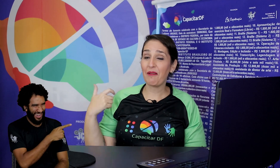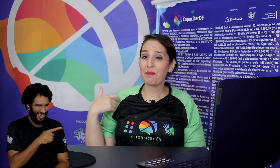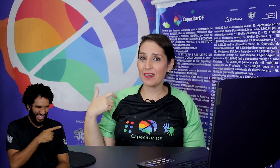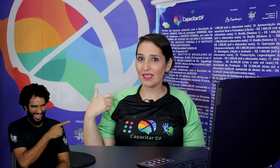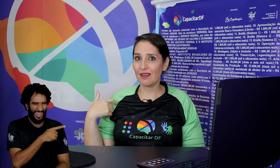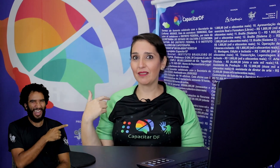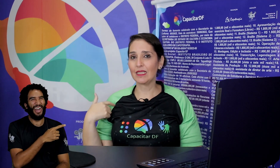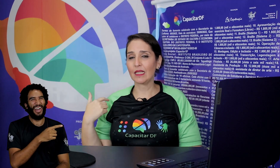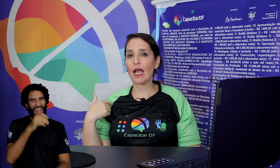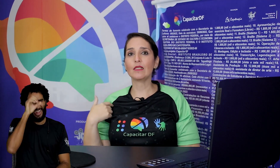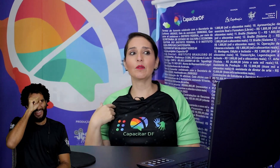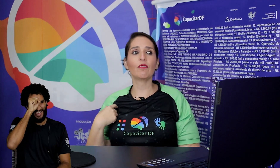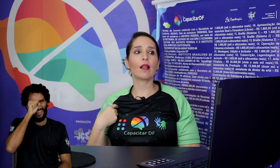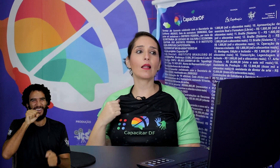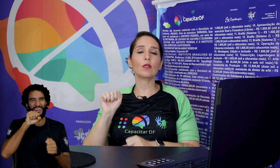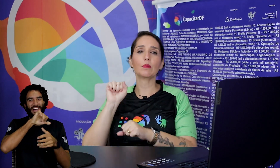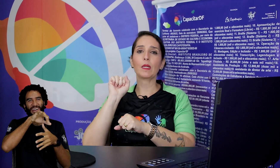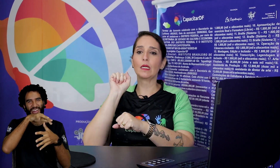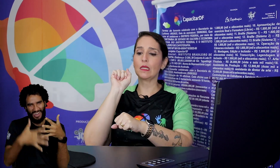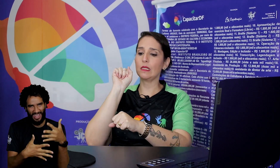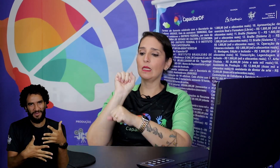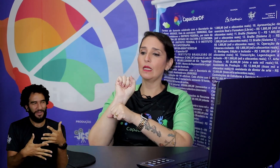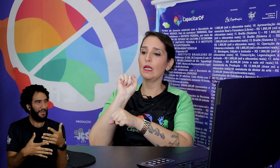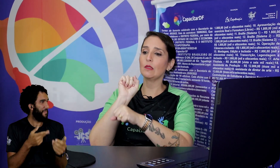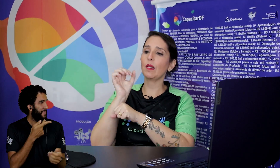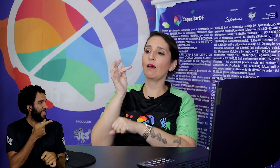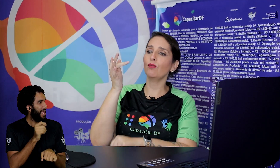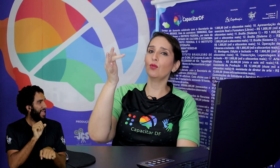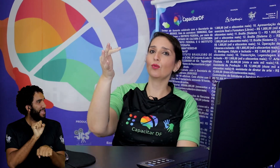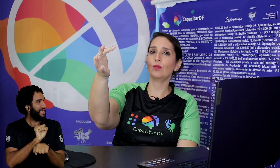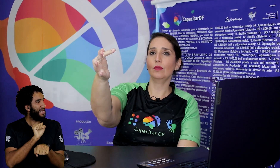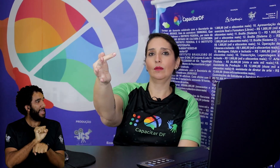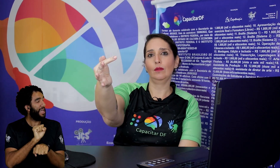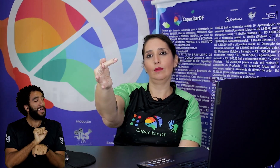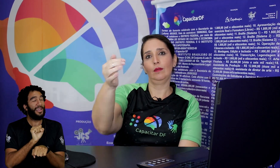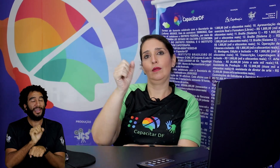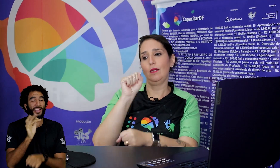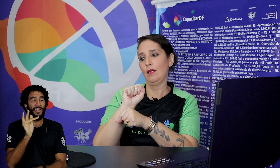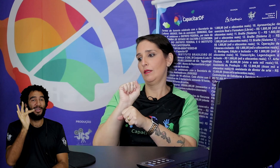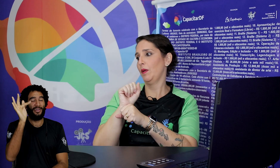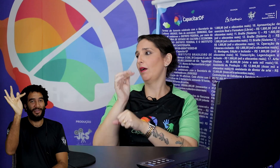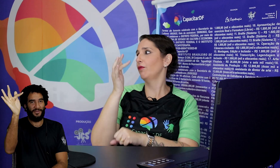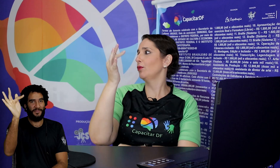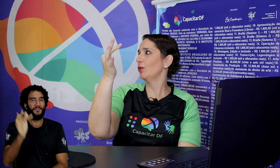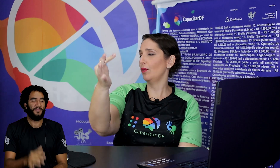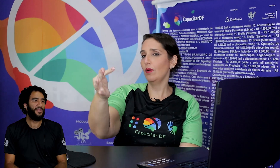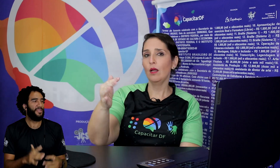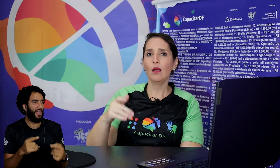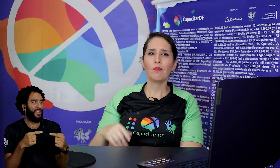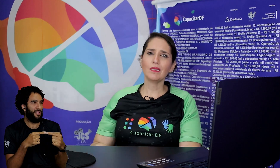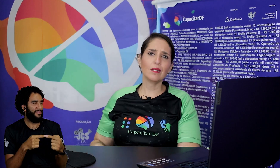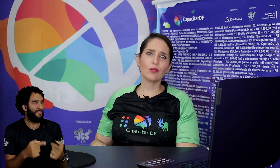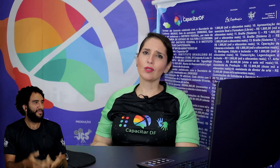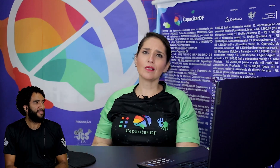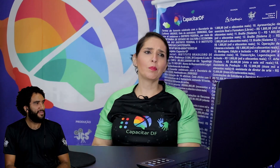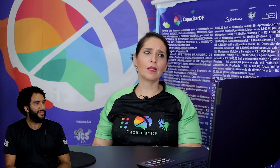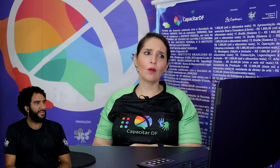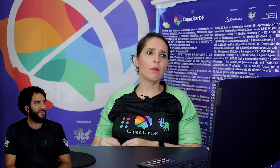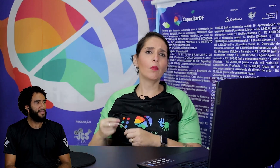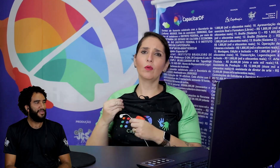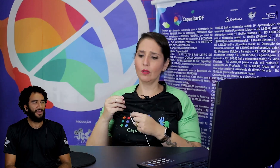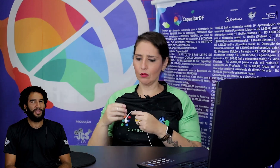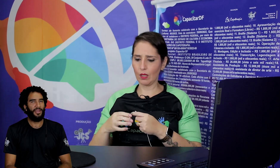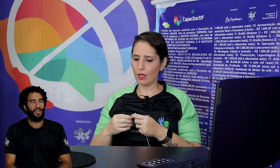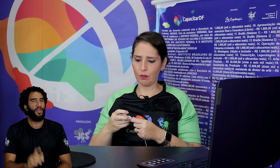quando eu aprendi língua de sinais, me falaram esperança assim, esperar futuro. Esperar futuro. Mas isso já se perdeu